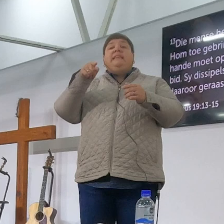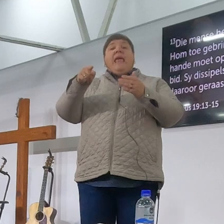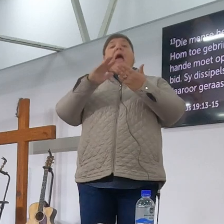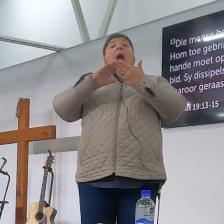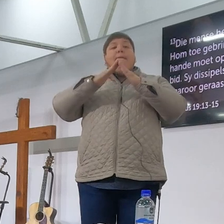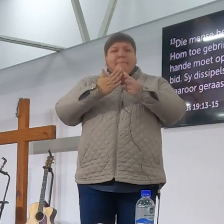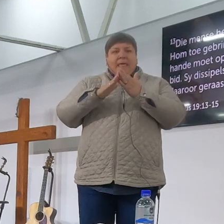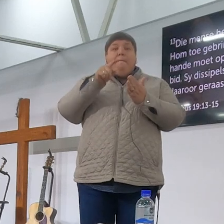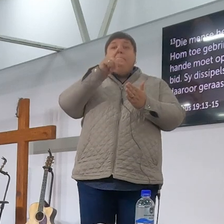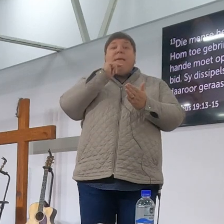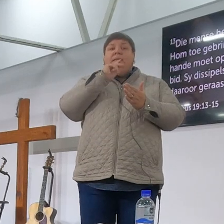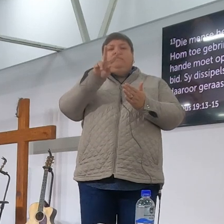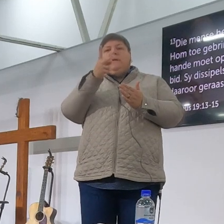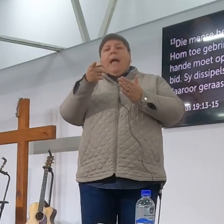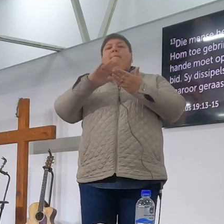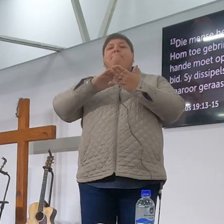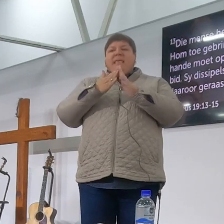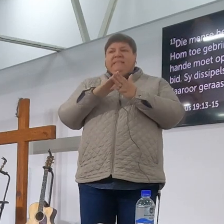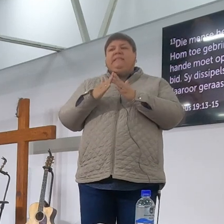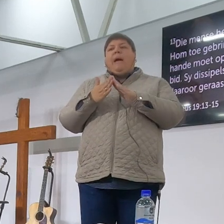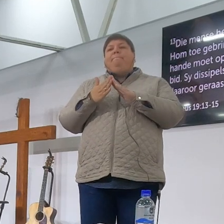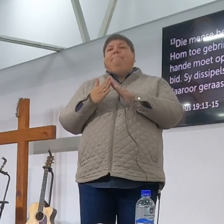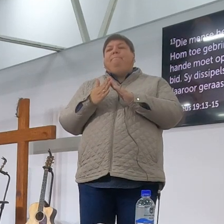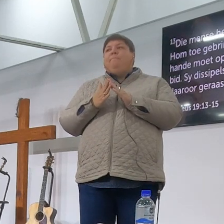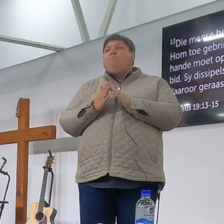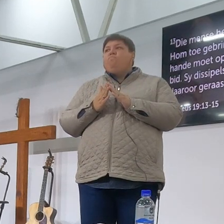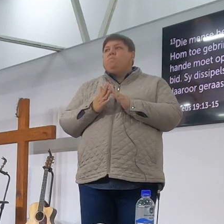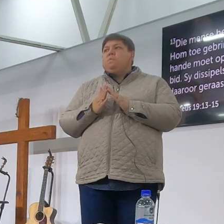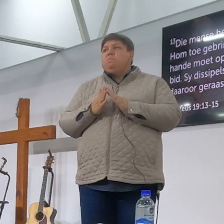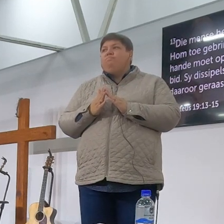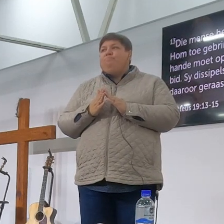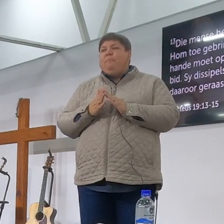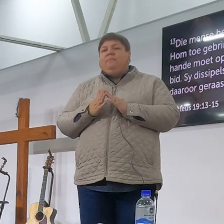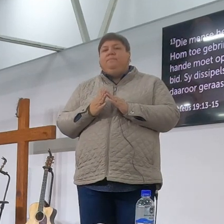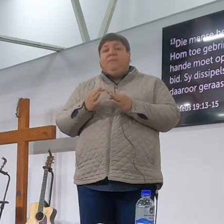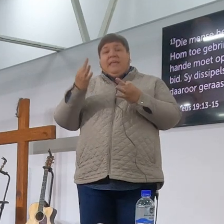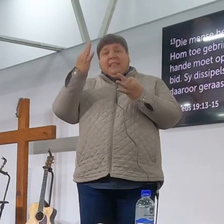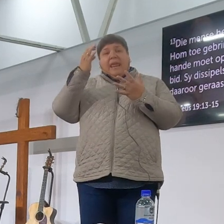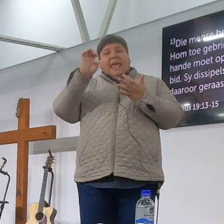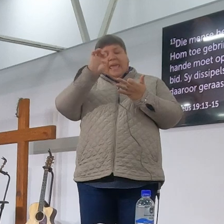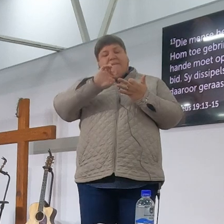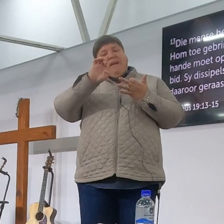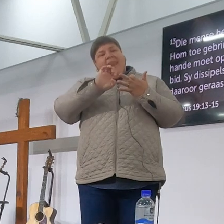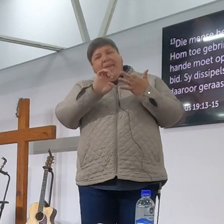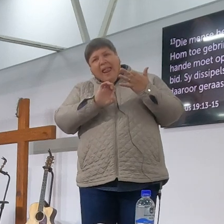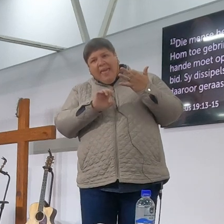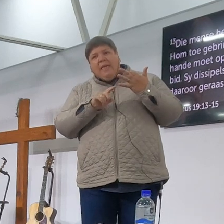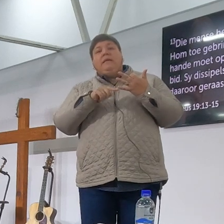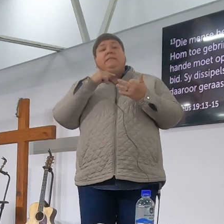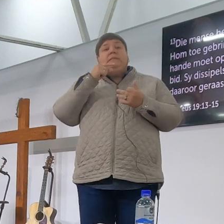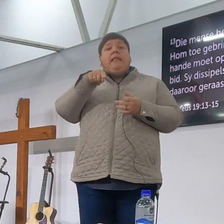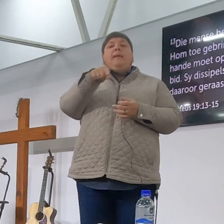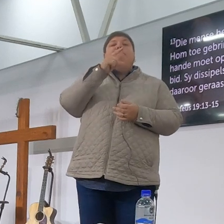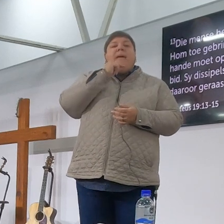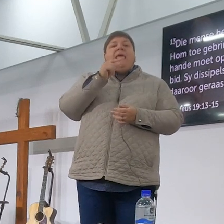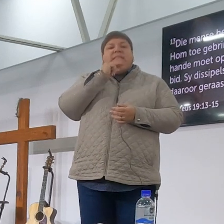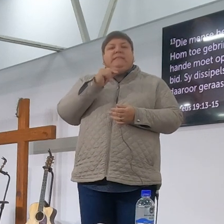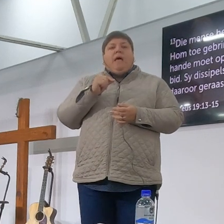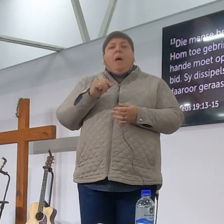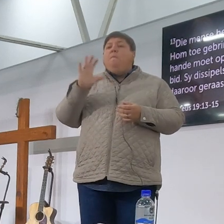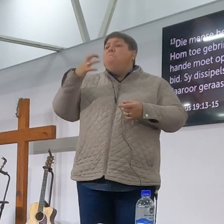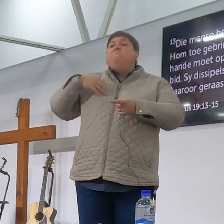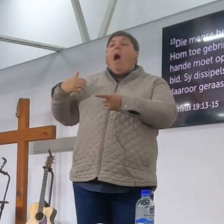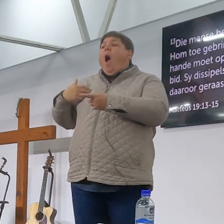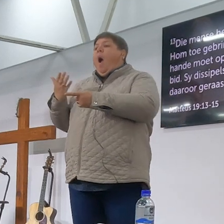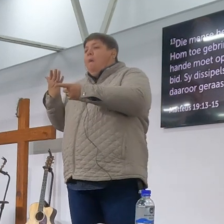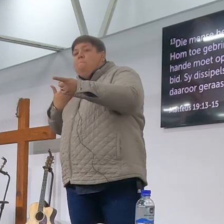gou die gemeenskap, want hier staan uitdrukkelijk, in al drie evangelies wat hierdie story voorkom, staan al duidelik die mense, nie die maas nie,